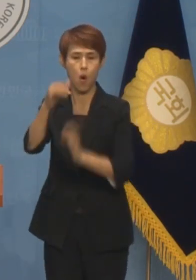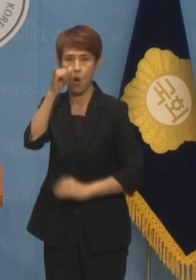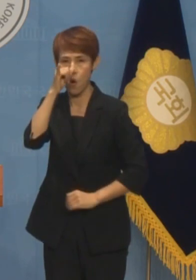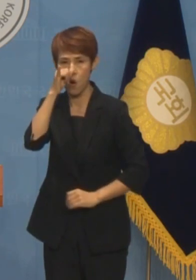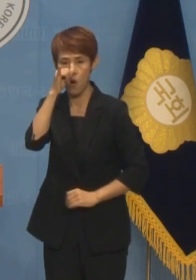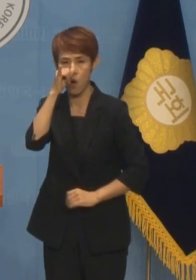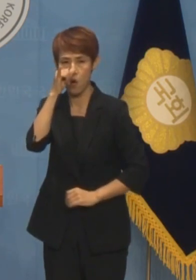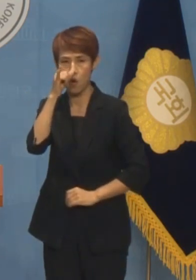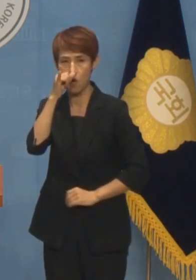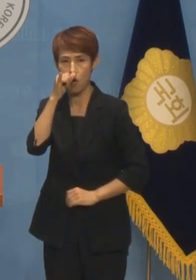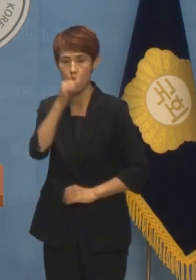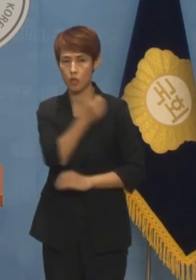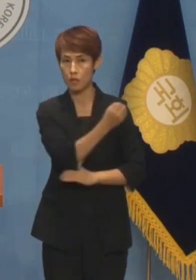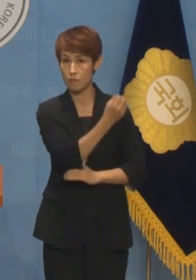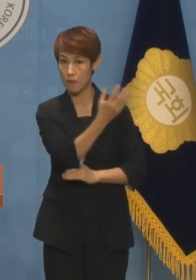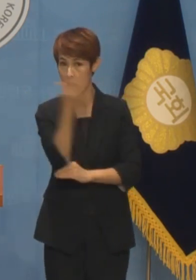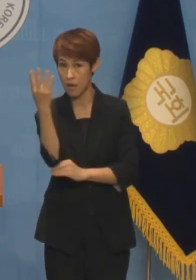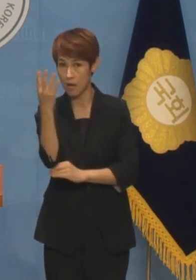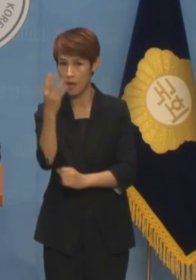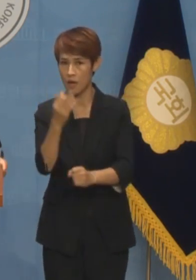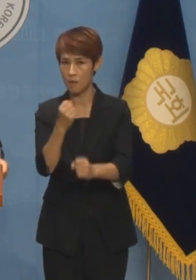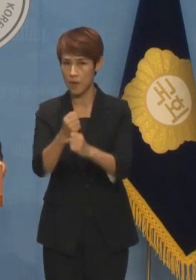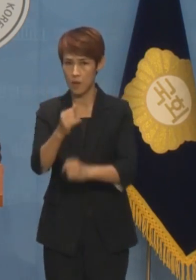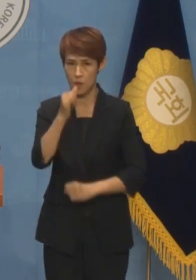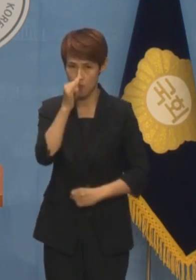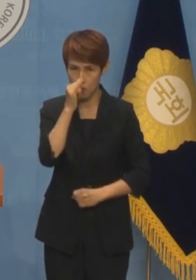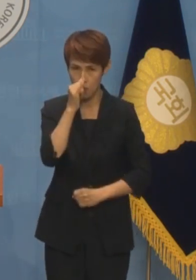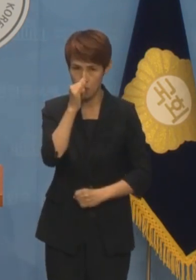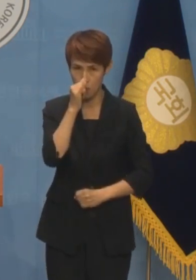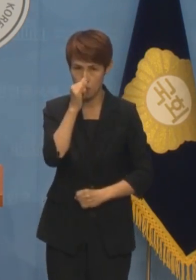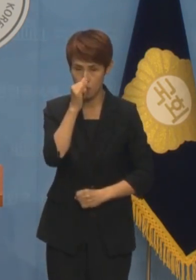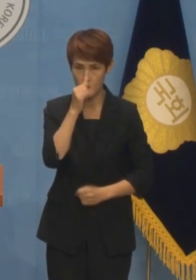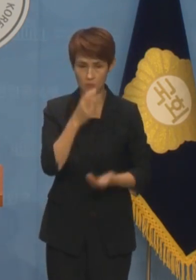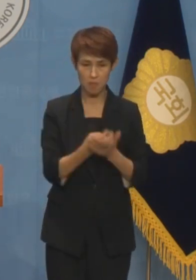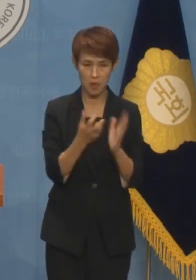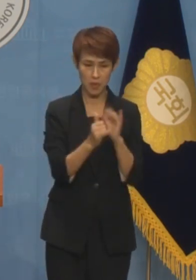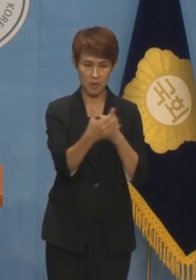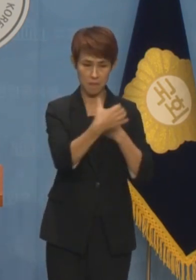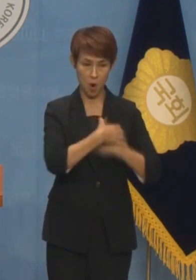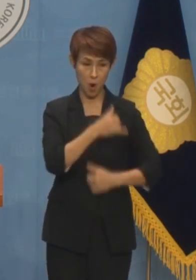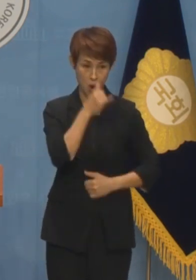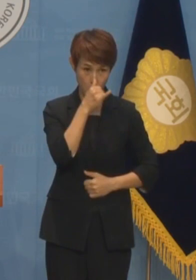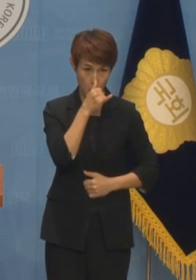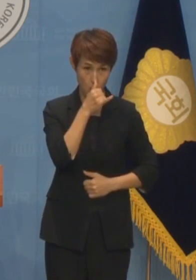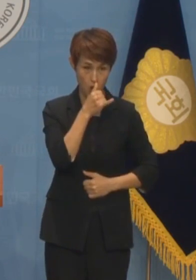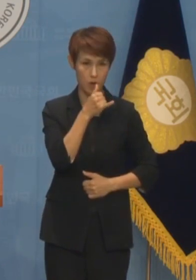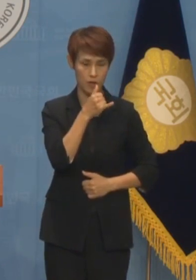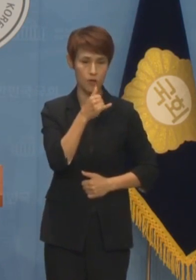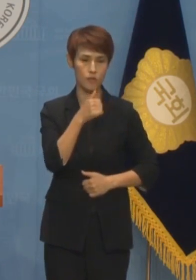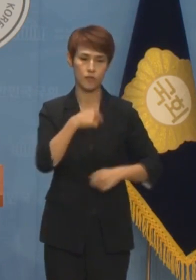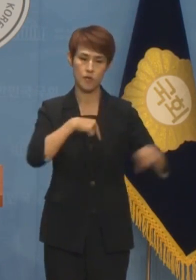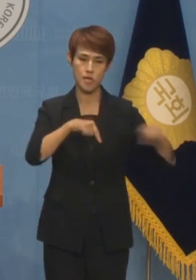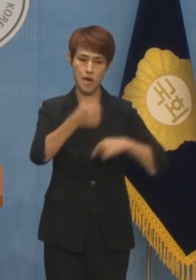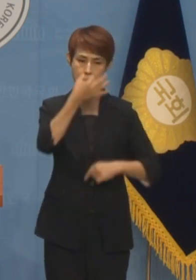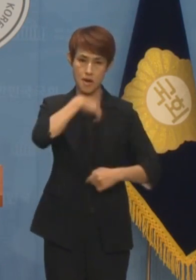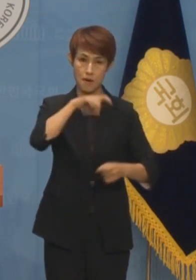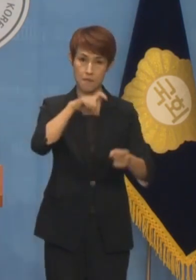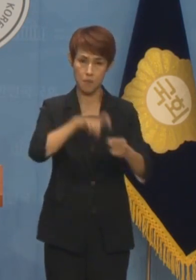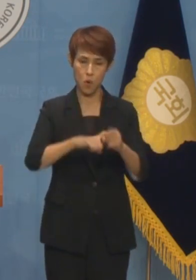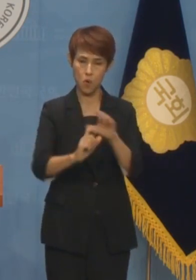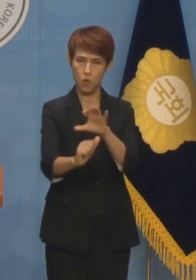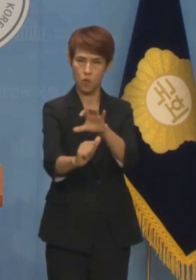보도하도록 이슈를 재확산하고 본인의 변론을 맡은 사건을 본인의 정치적 이익을 위해